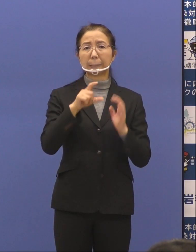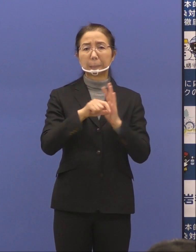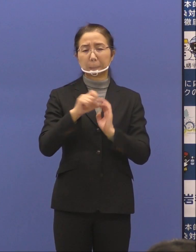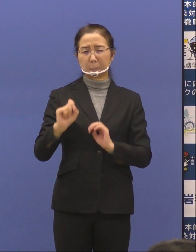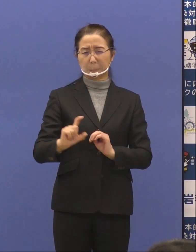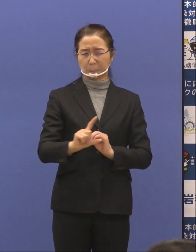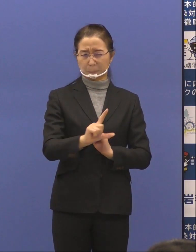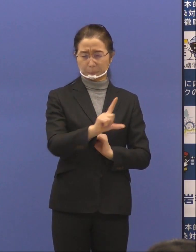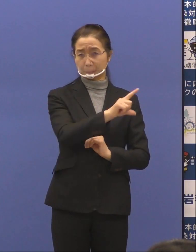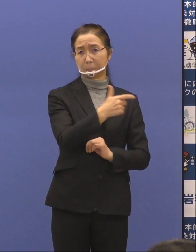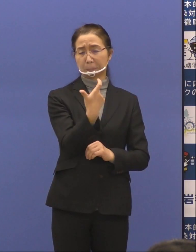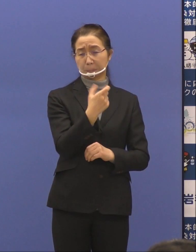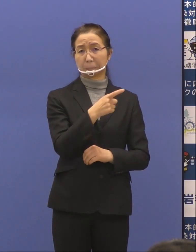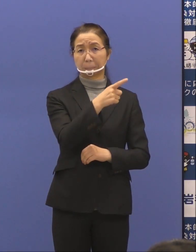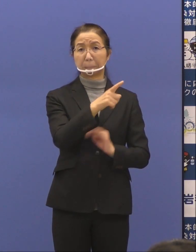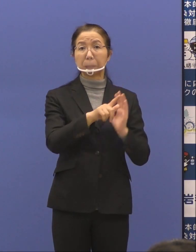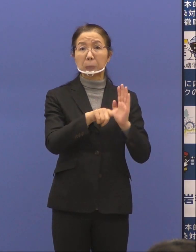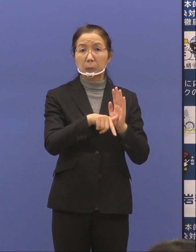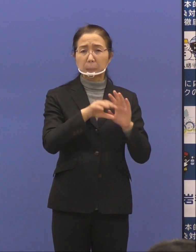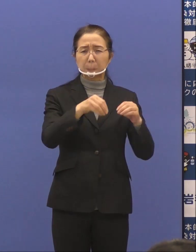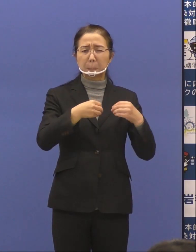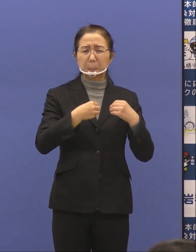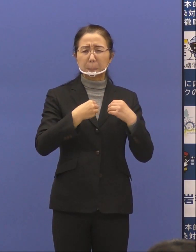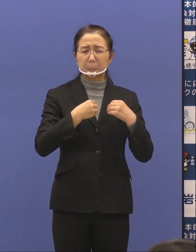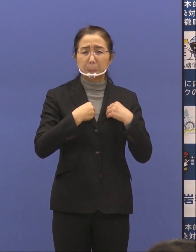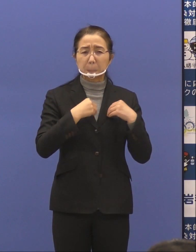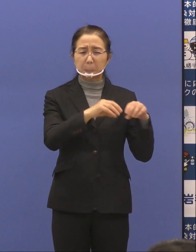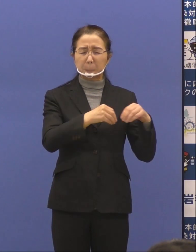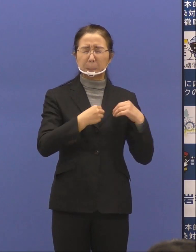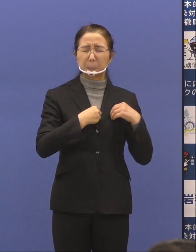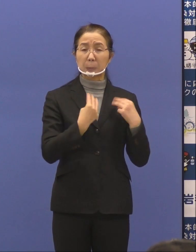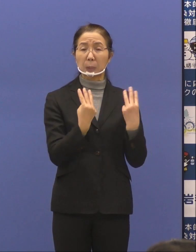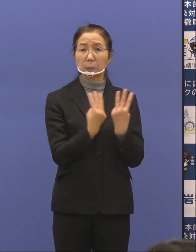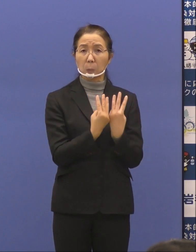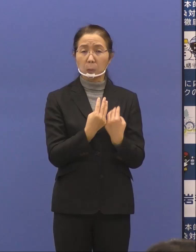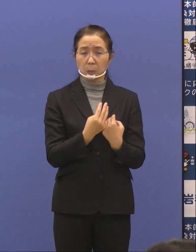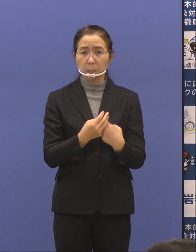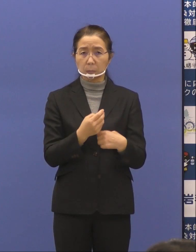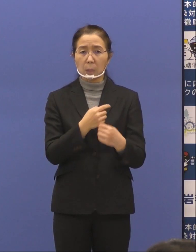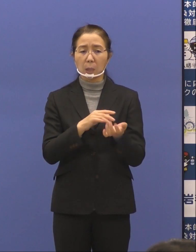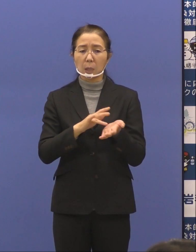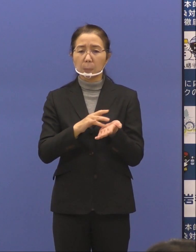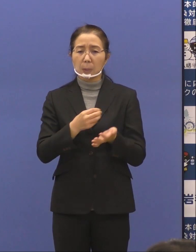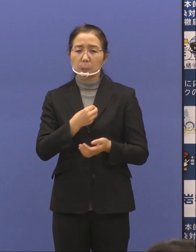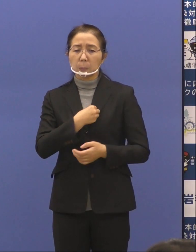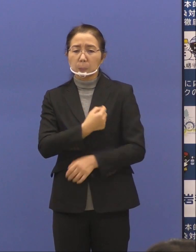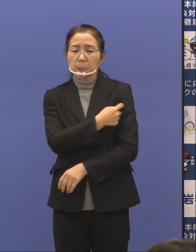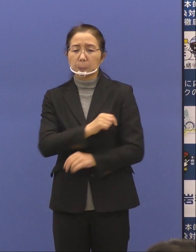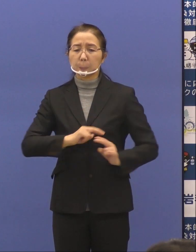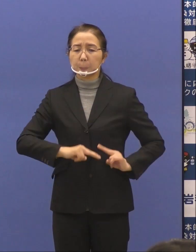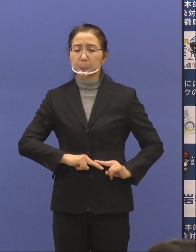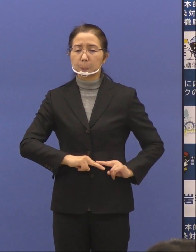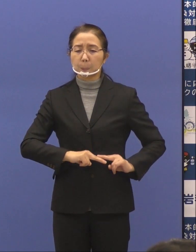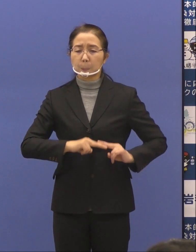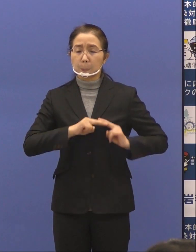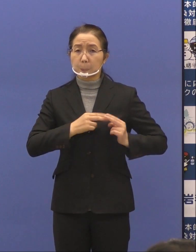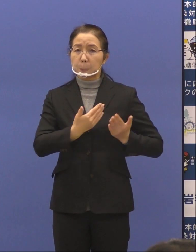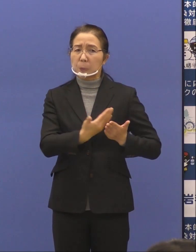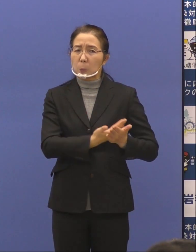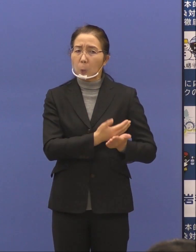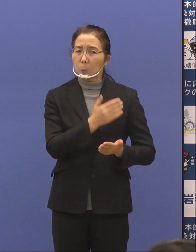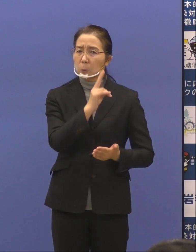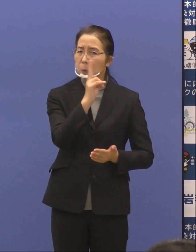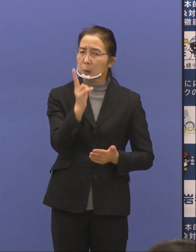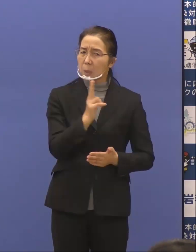くあって、免疫がその時のものが今に残っているの